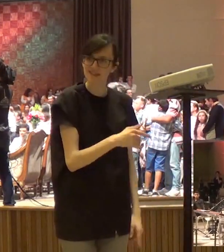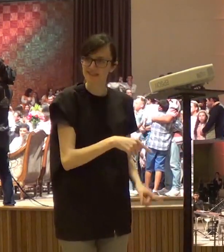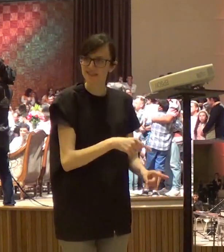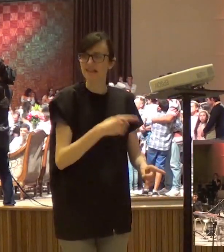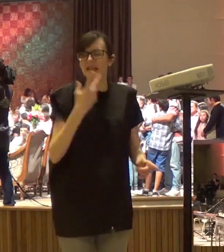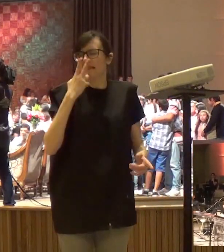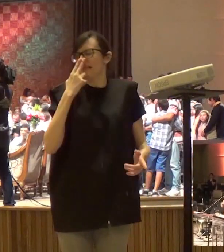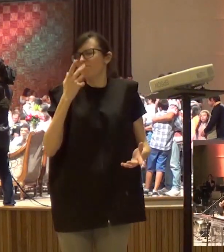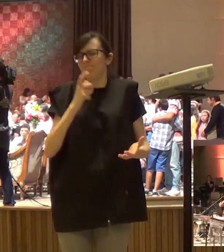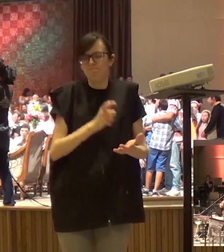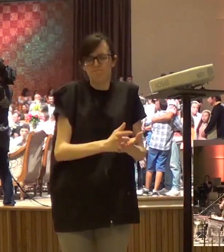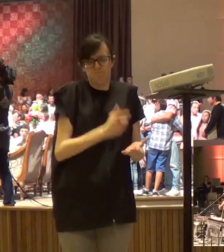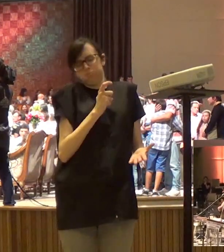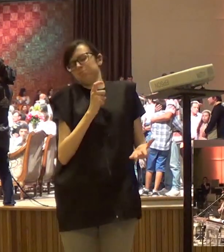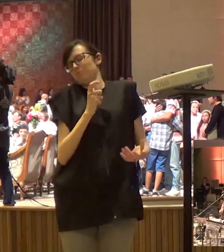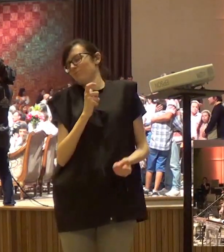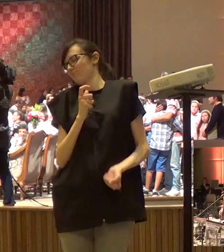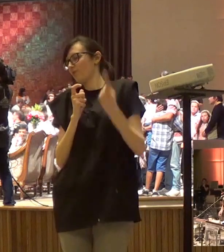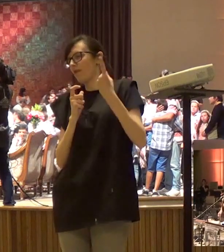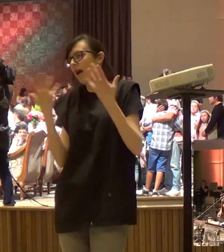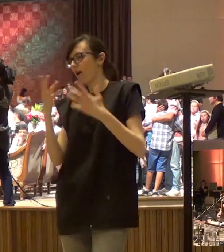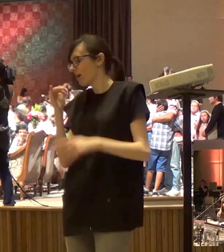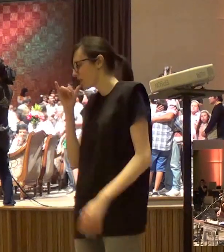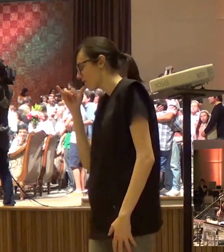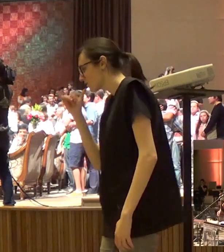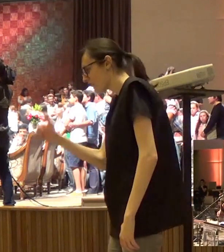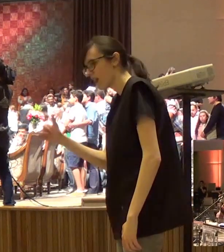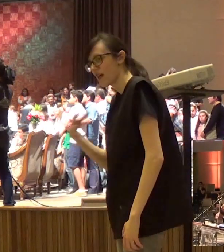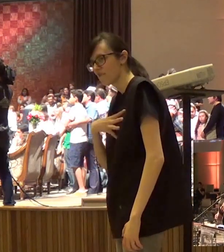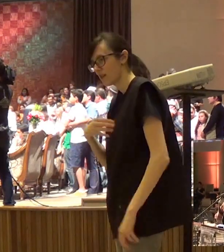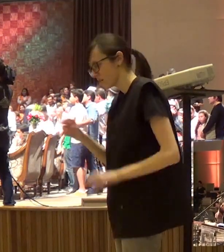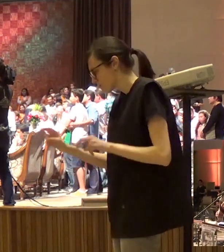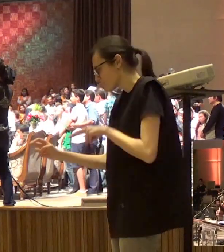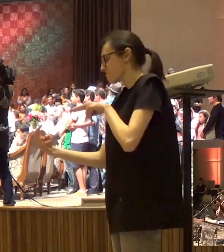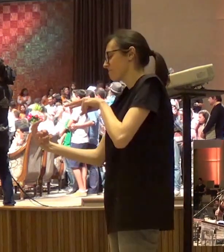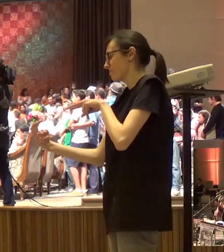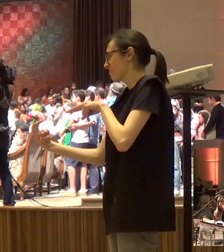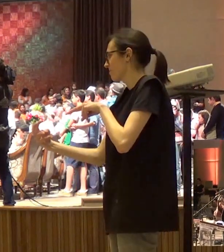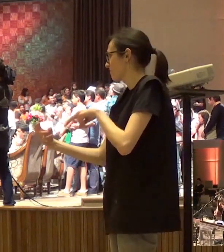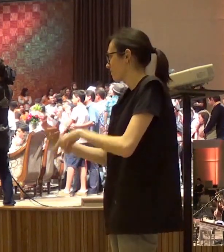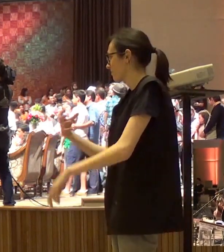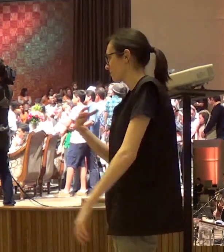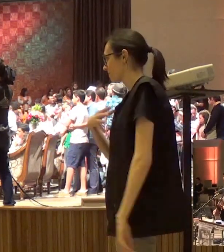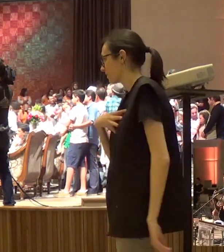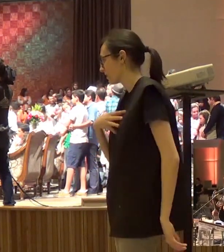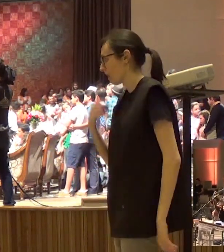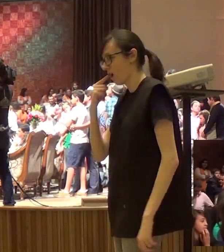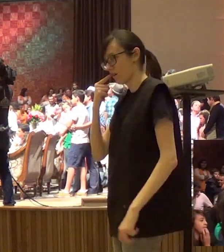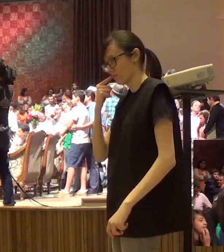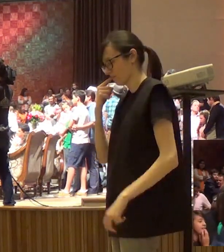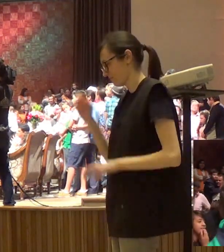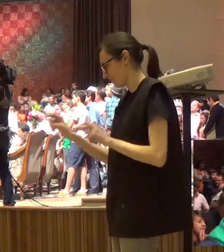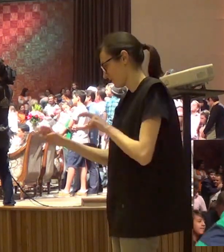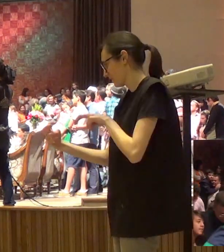e nós vamos parafrasear ela falando pros nossos filhos. Filho, olha aqui pro papai.